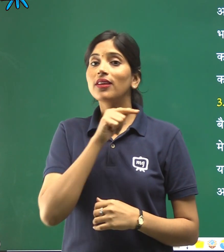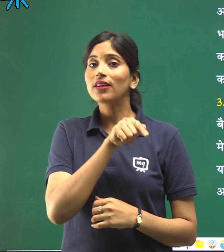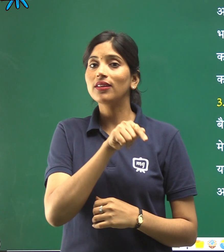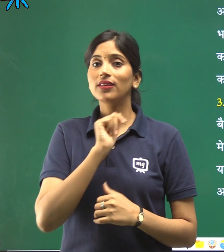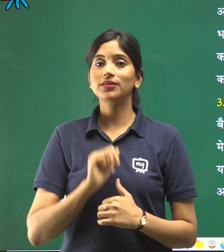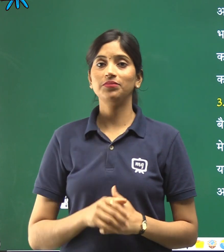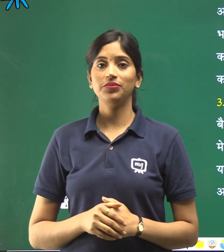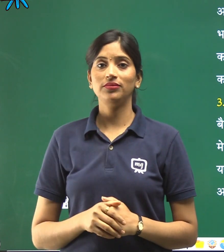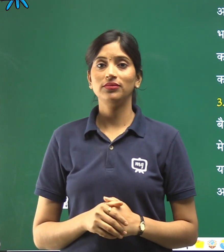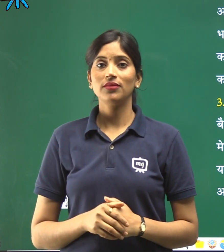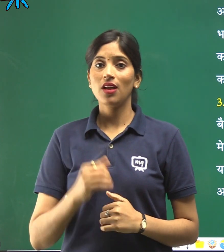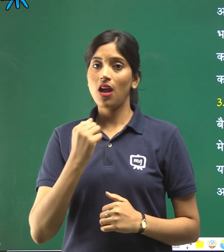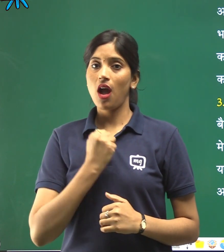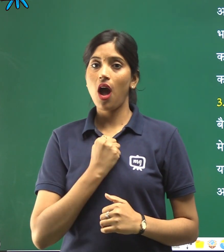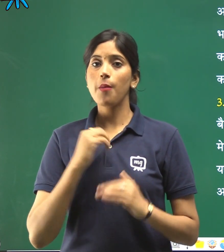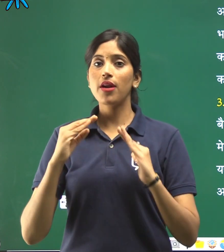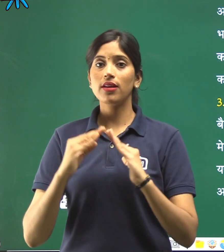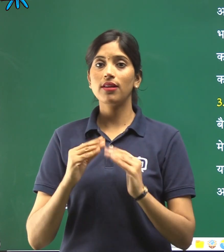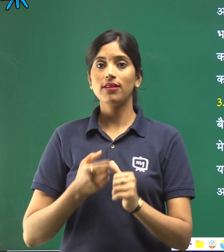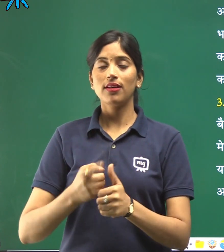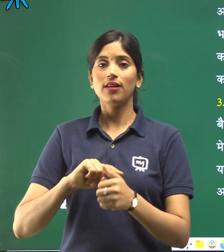यह हमारे घर का